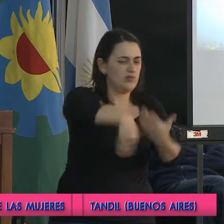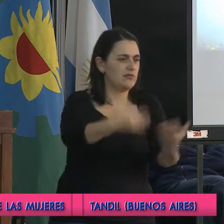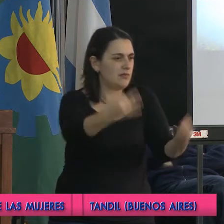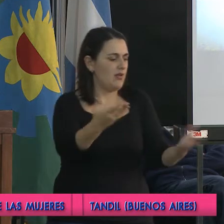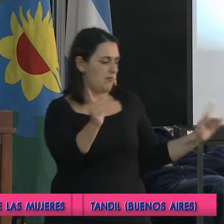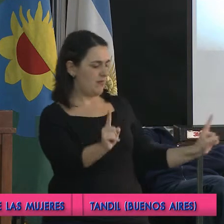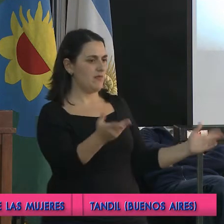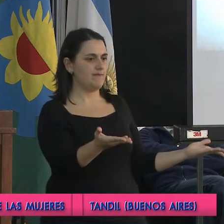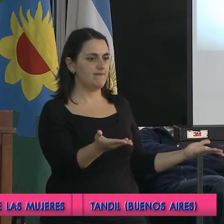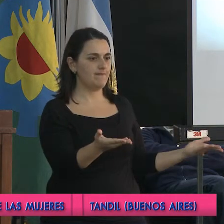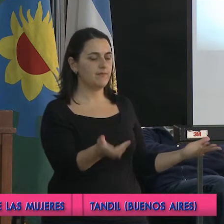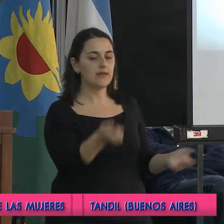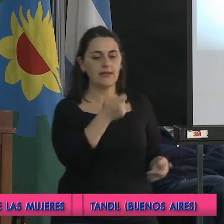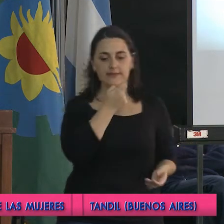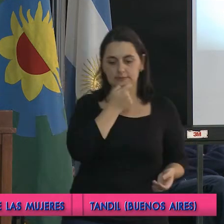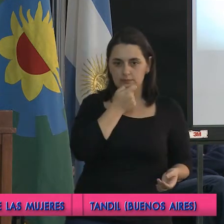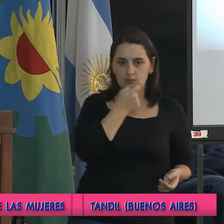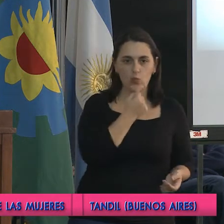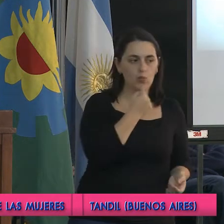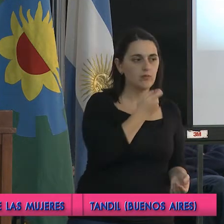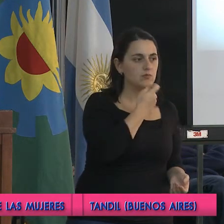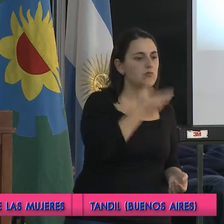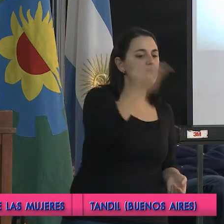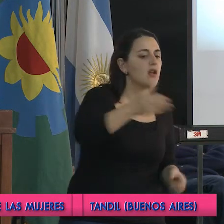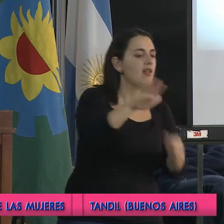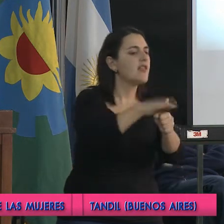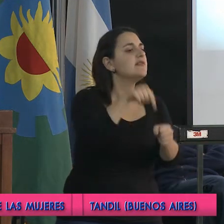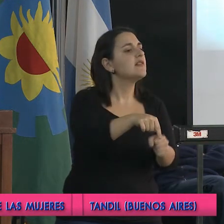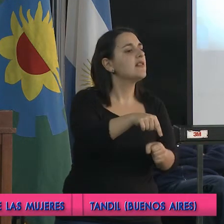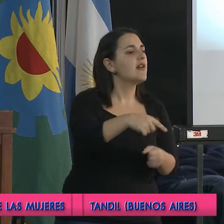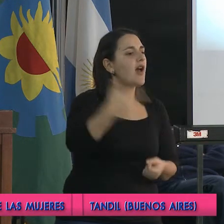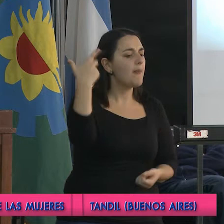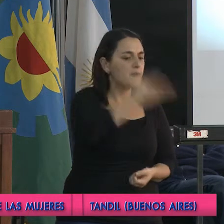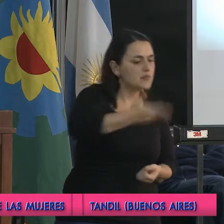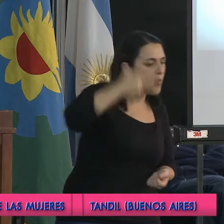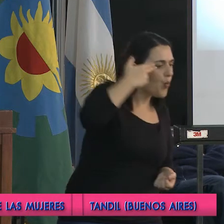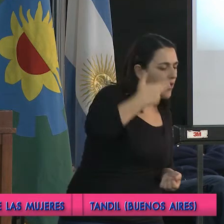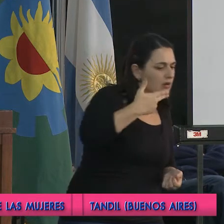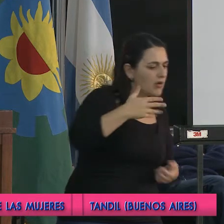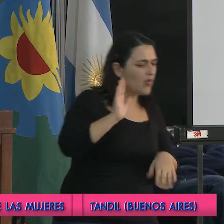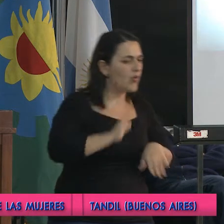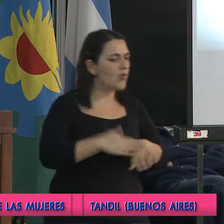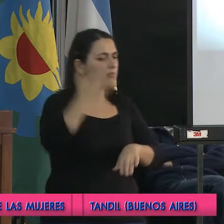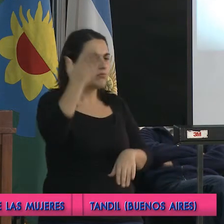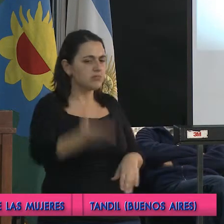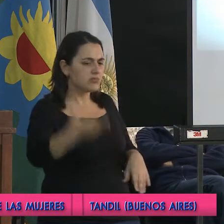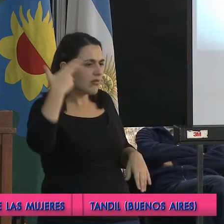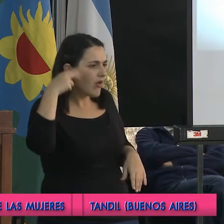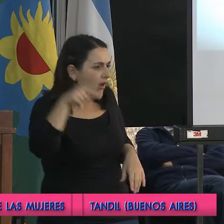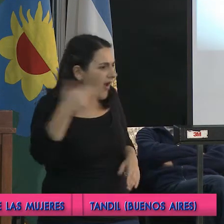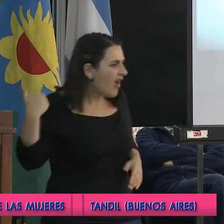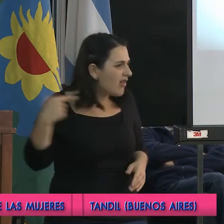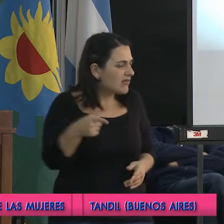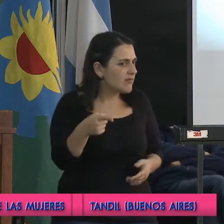de si tantos suicidios que hubo después en Tandil no tuvo que ver con este suicidio en el despacho del intendente, si